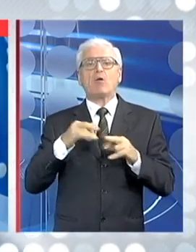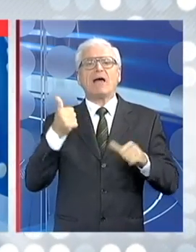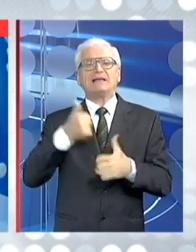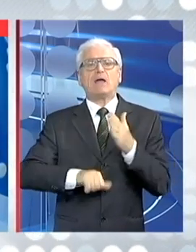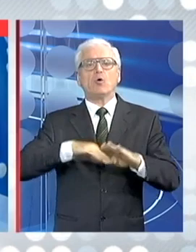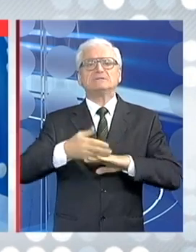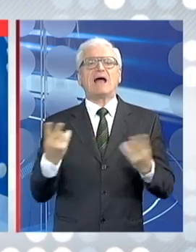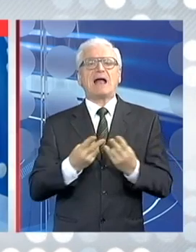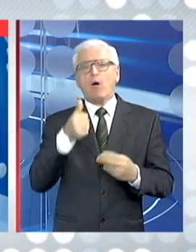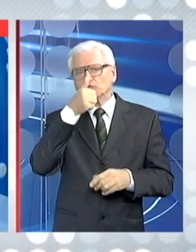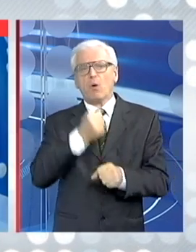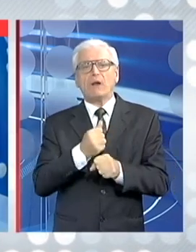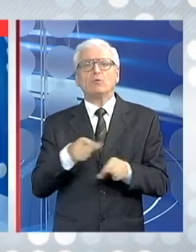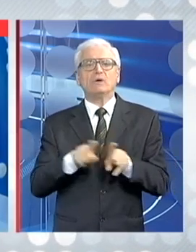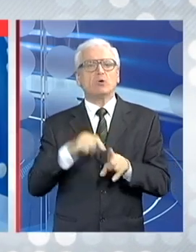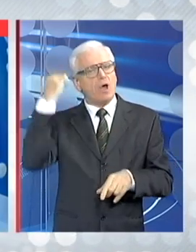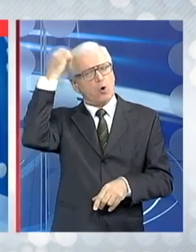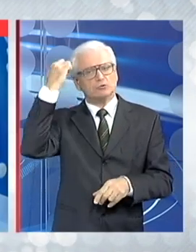bio jednostran i akt Kosova.